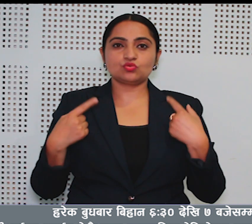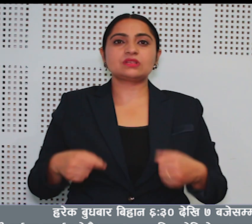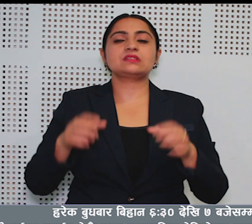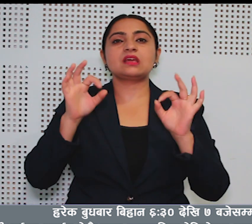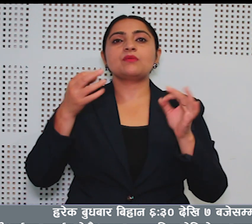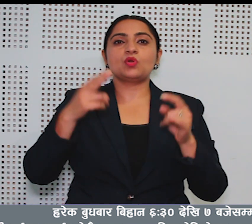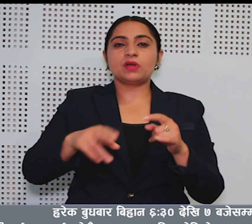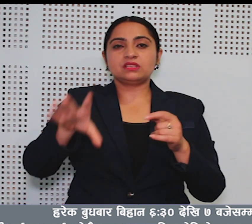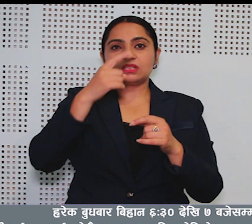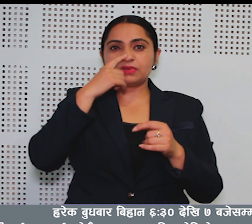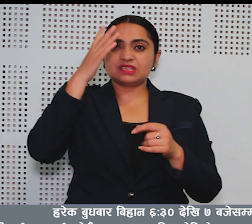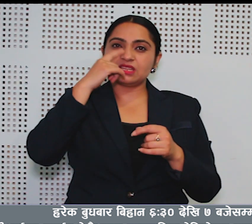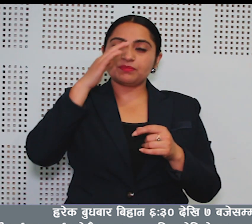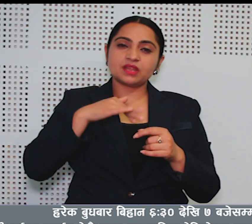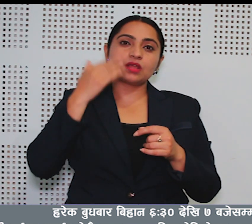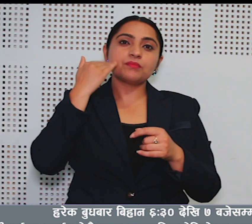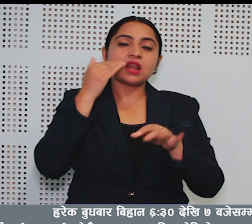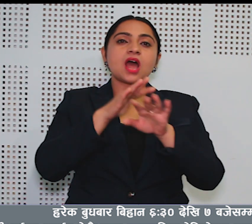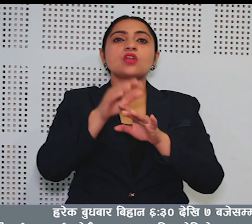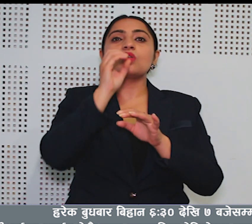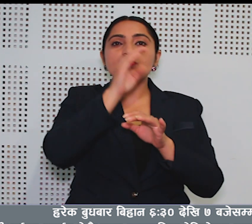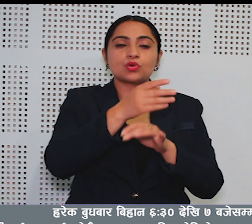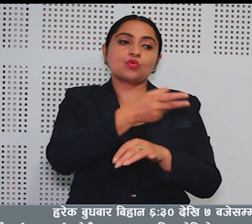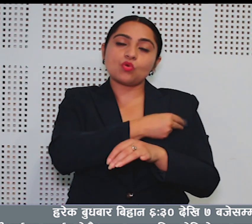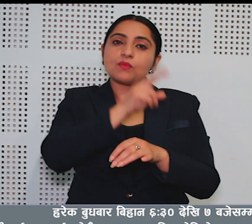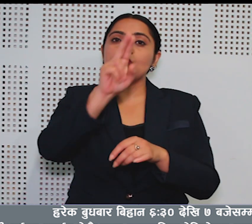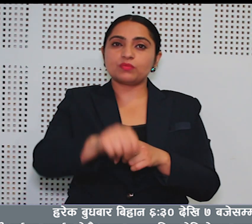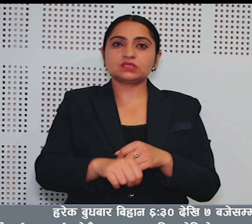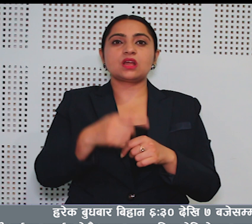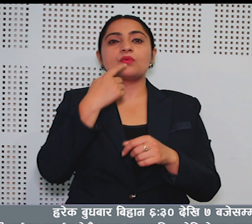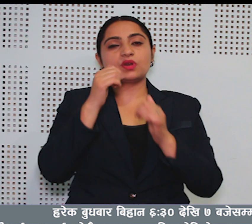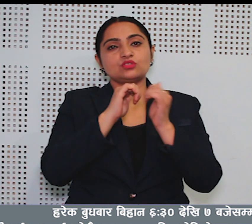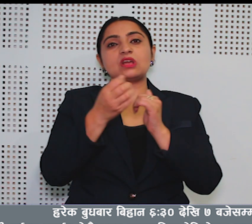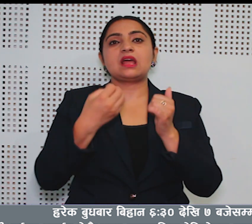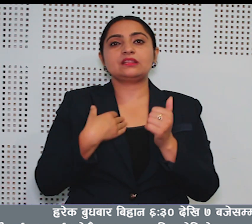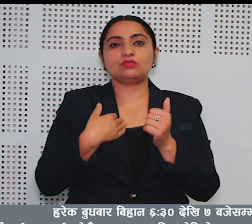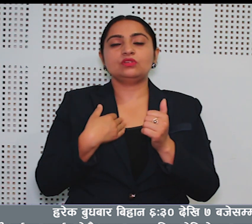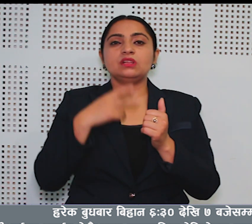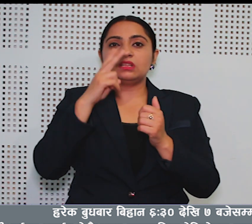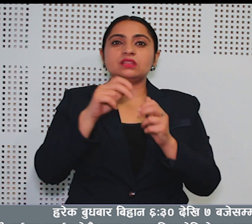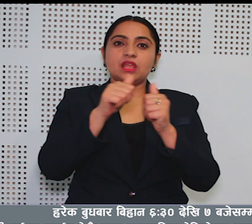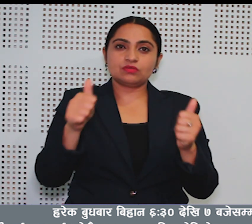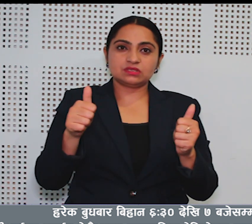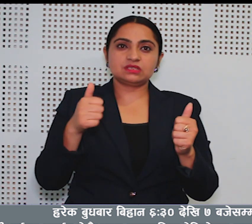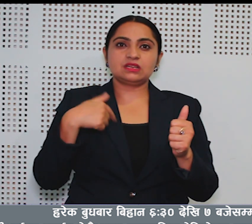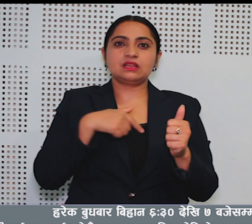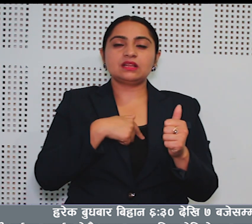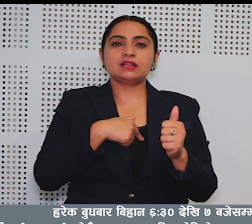महिलाहरू अनि सिस्टरहरूले भन्नुभयो हामीले यो खोप लगाउनु पर्छ भनेर। अनि हामी पनि अनि पढे लेखेको मान्छे हो अनि हुन्छ